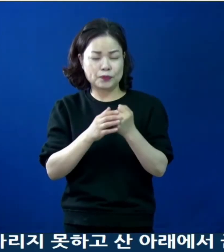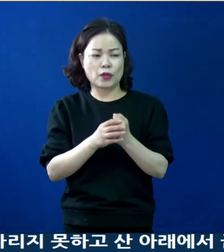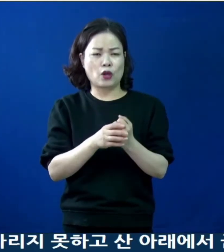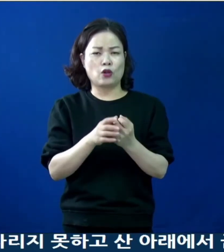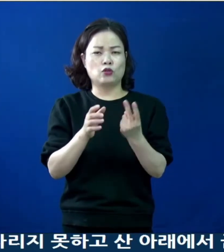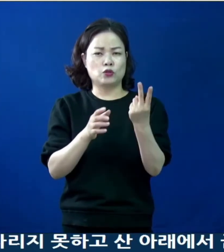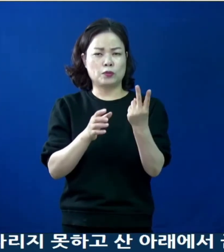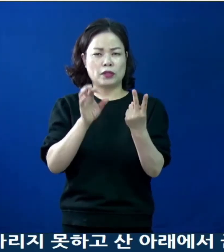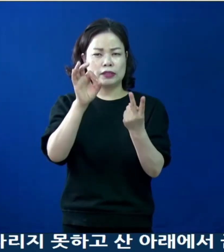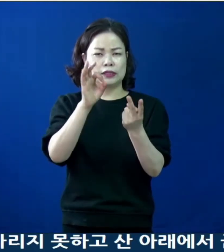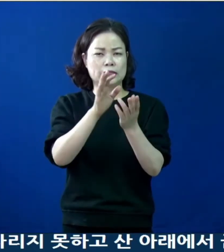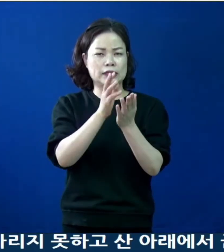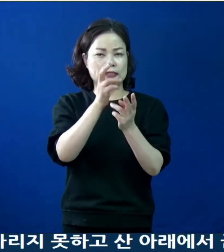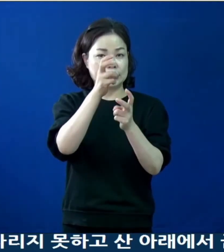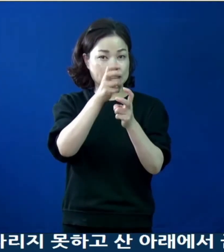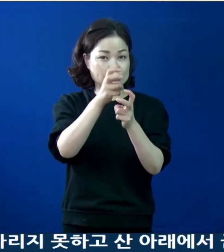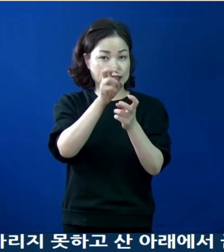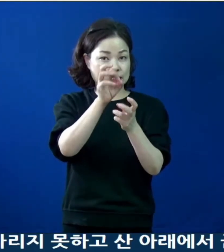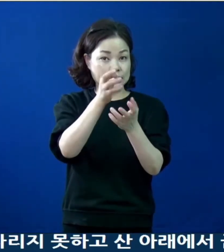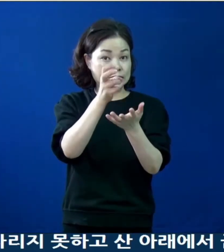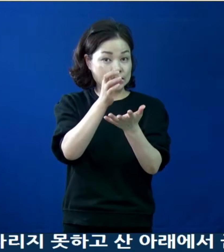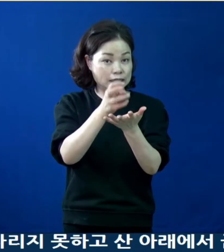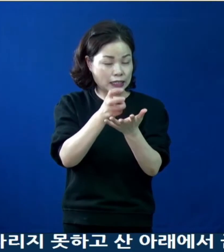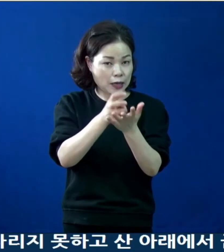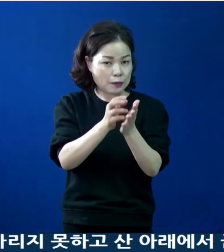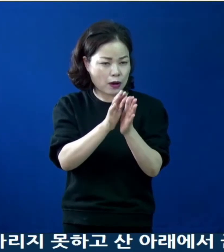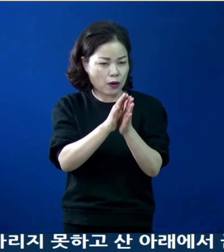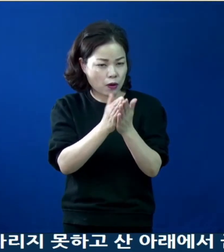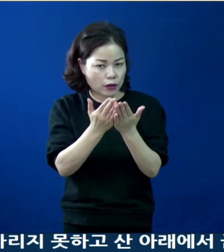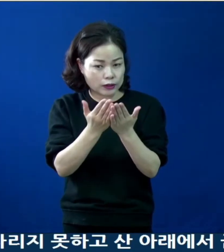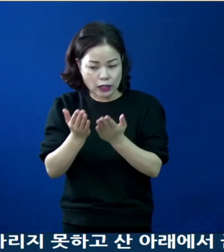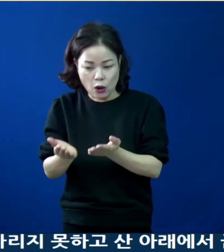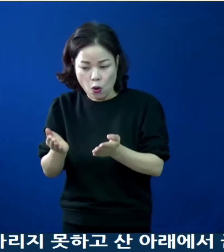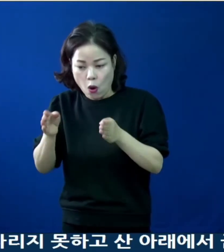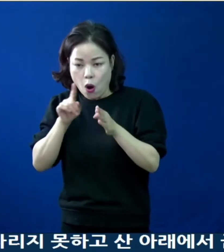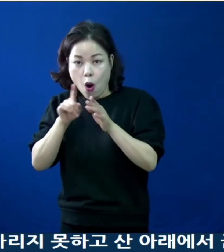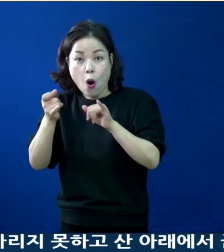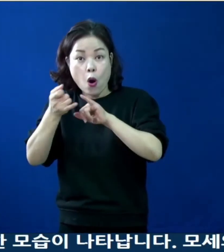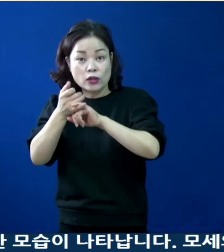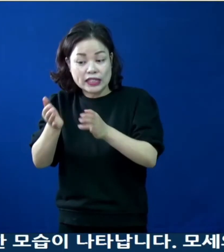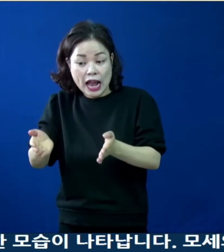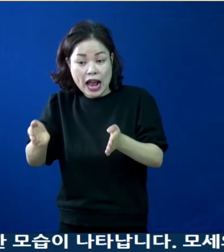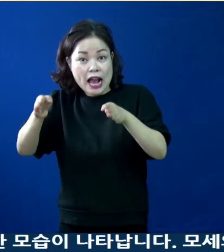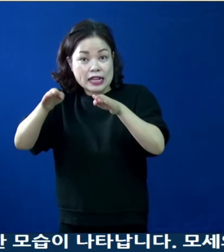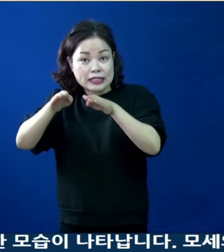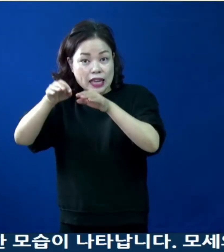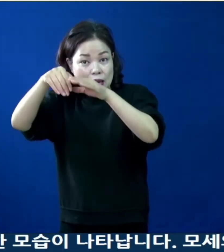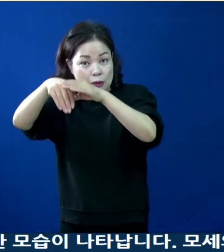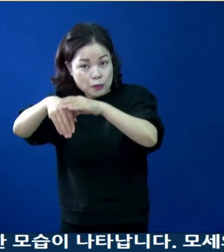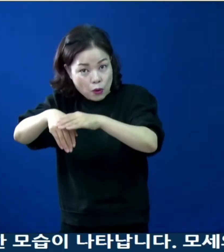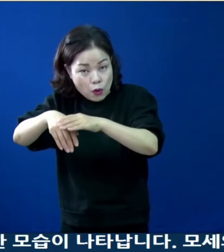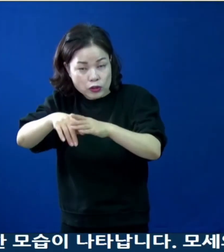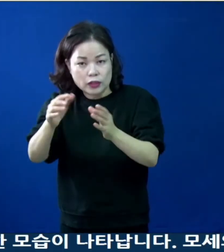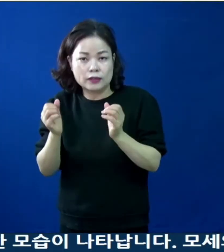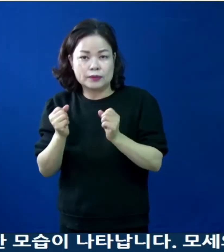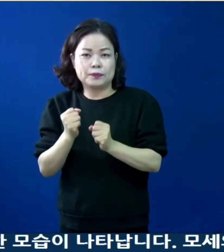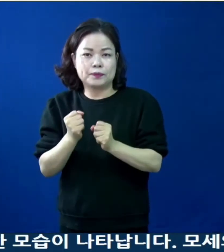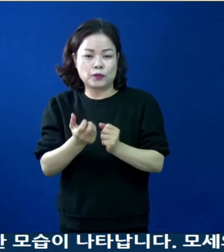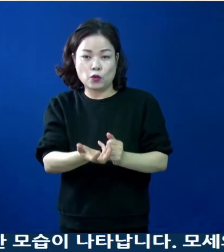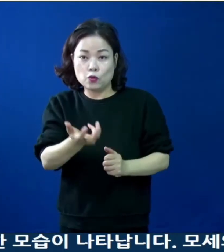번째 십계명을 받아서 언약궤 안에 넣어 보관하는 내용과 또 언약궤를 운반하며 여호와를